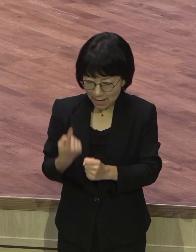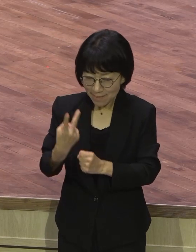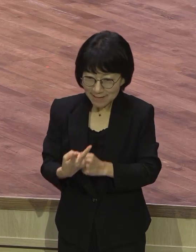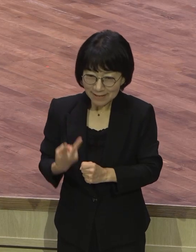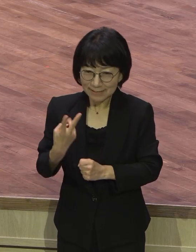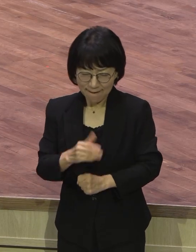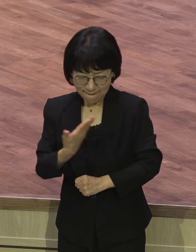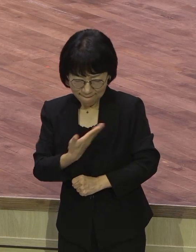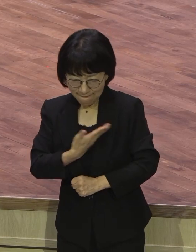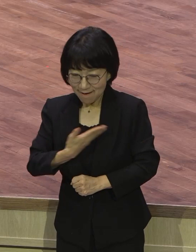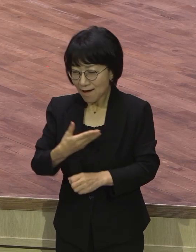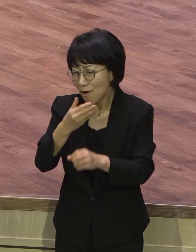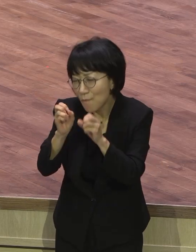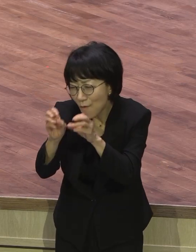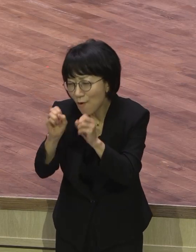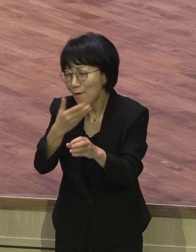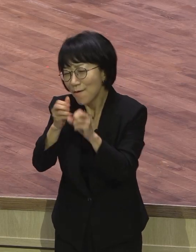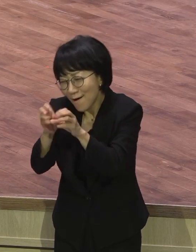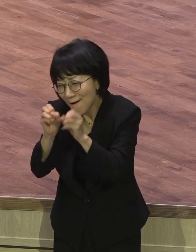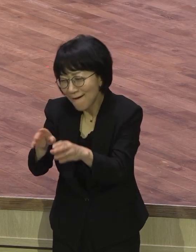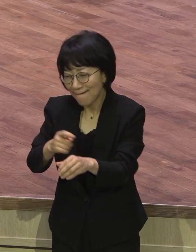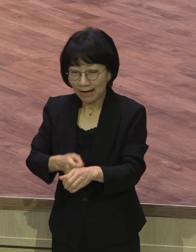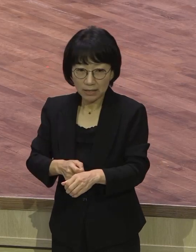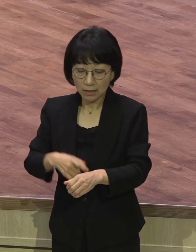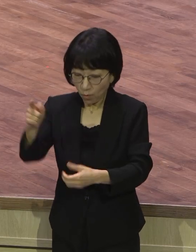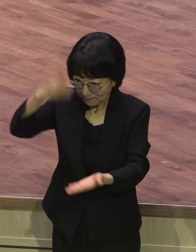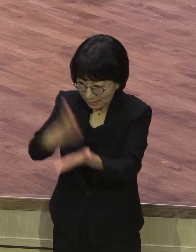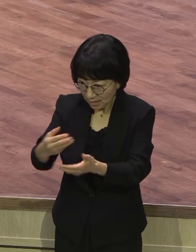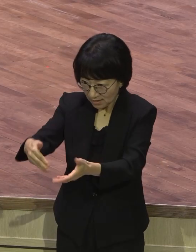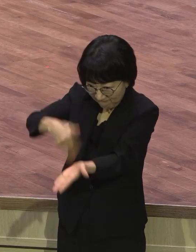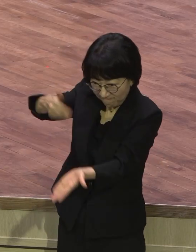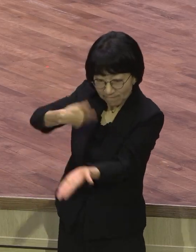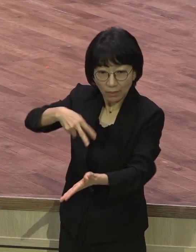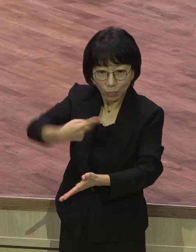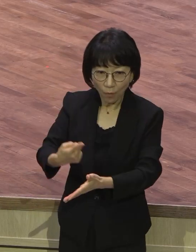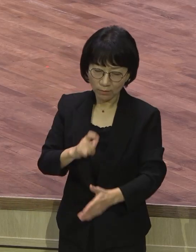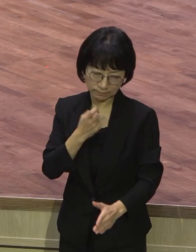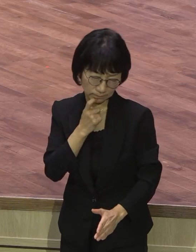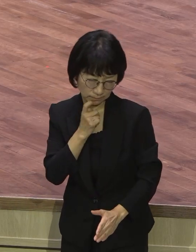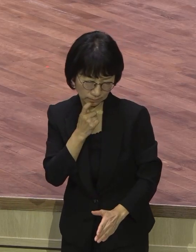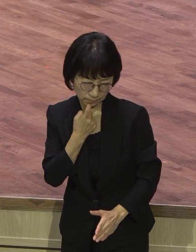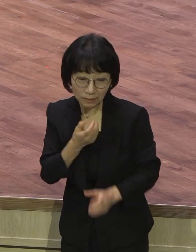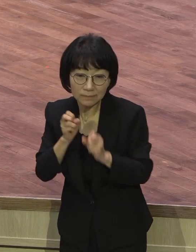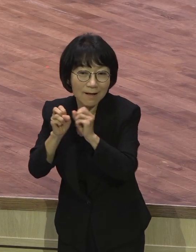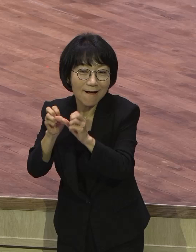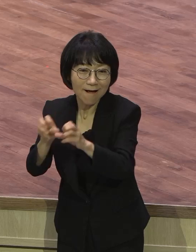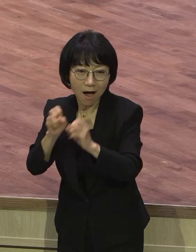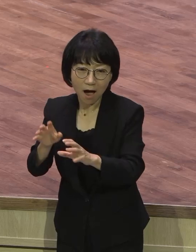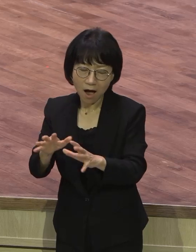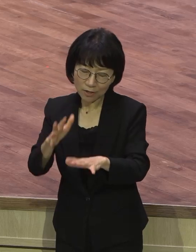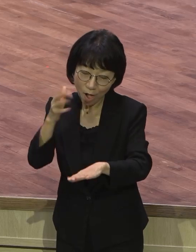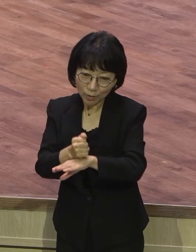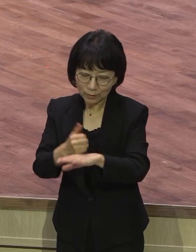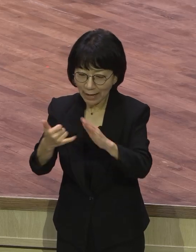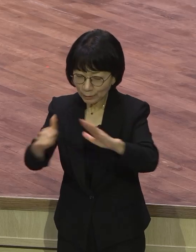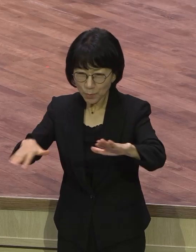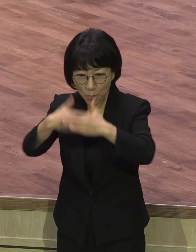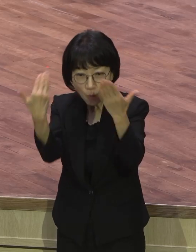가가지고 근처도 오지 말았는데 계속 가가지고 다 다 가족 다 전도시 이거